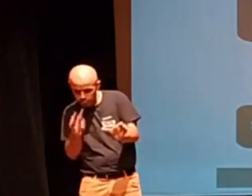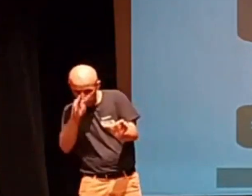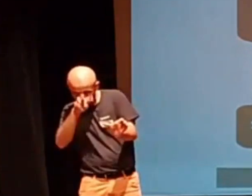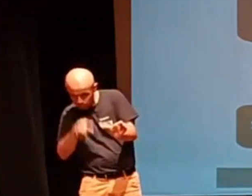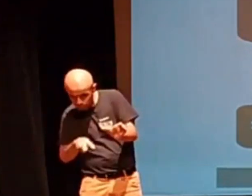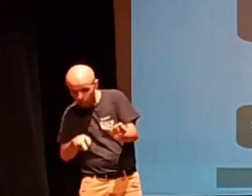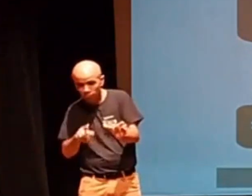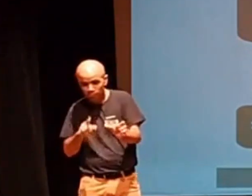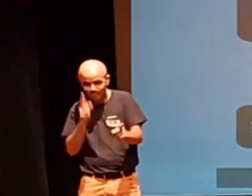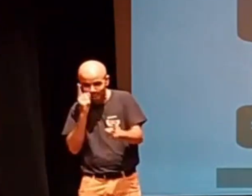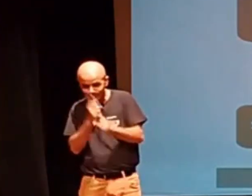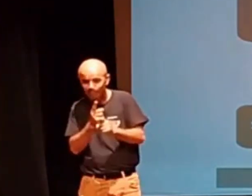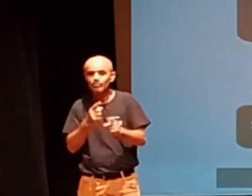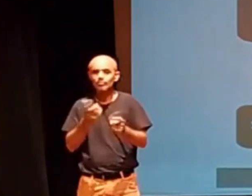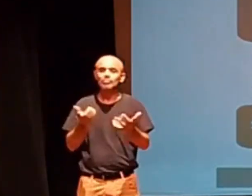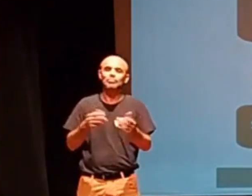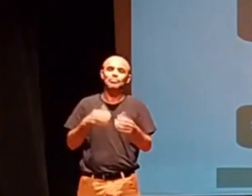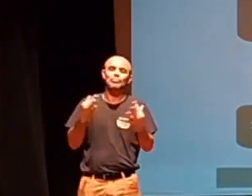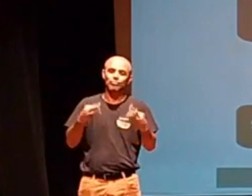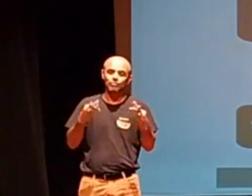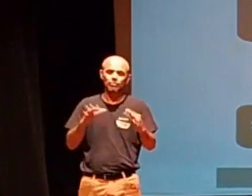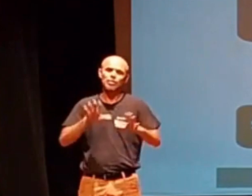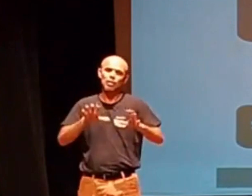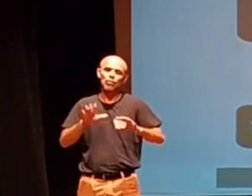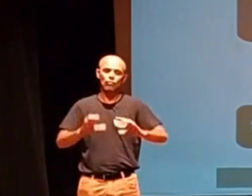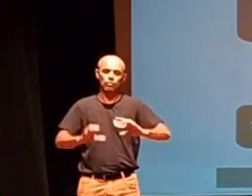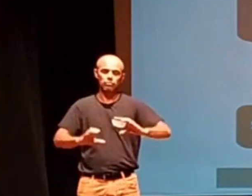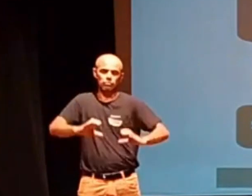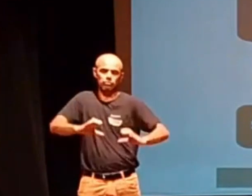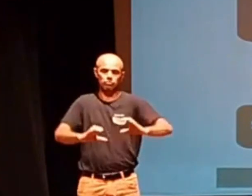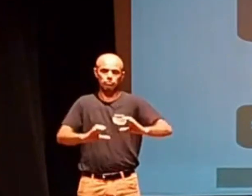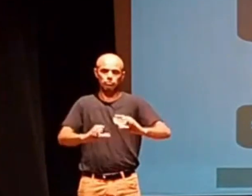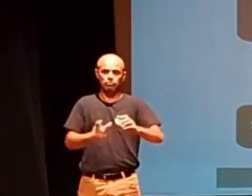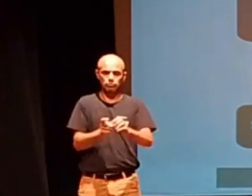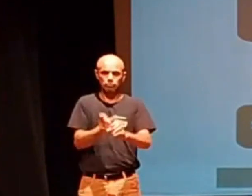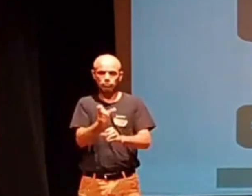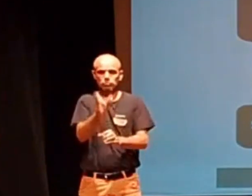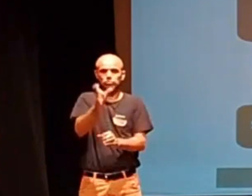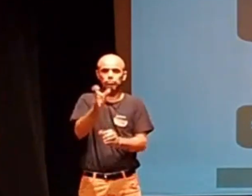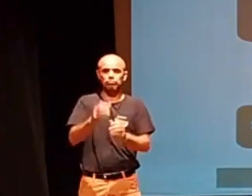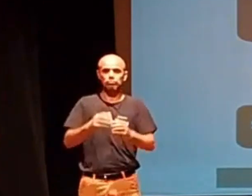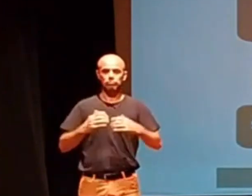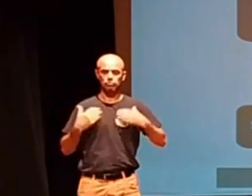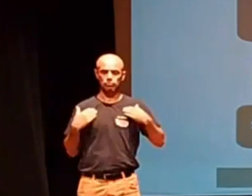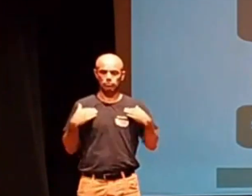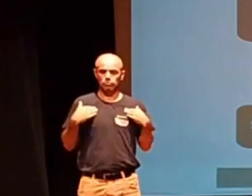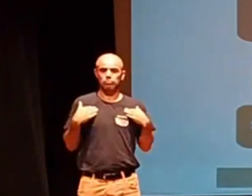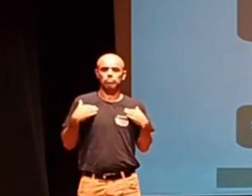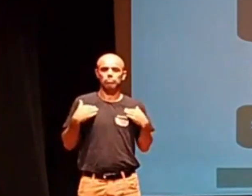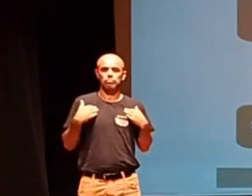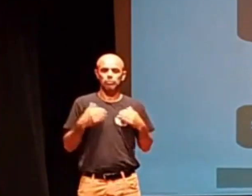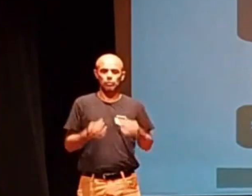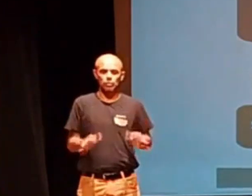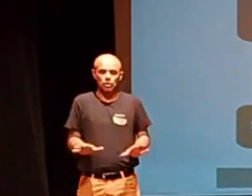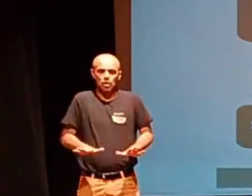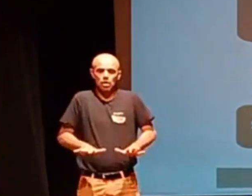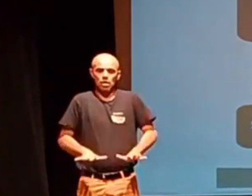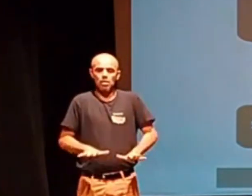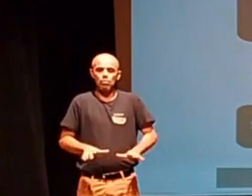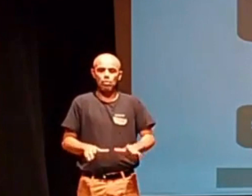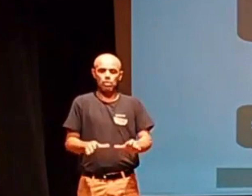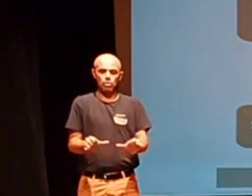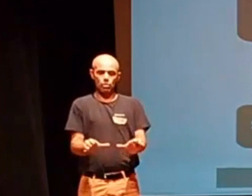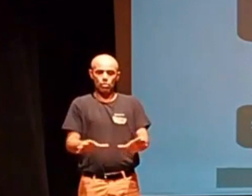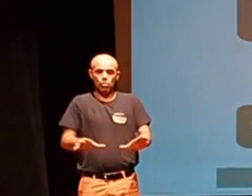ver se tem algo mais. Mas, às vezes, é só a correção da sua postura, né, de você apoiar nesses dois ossinhos e deixar